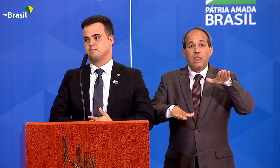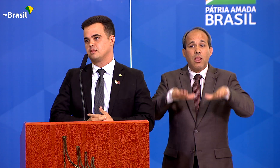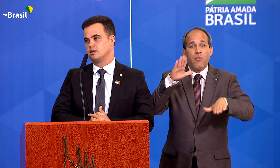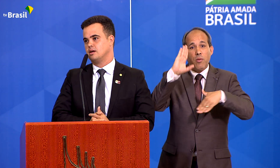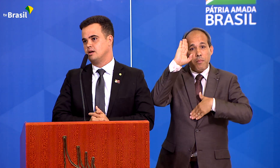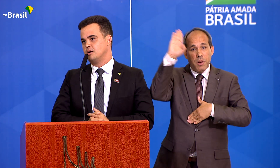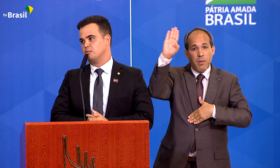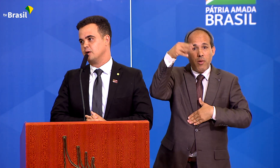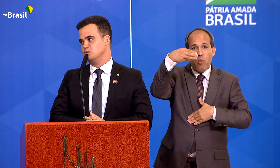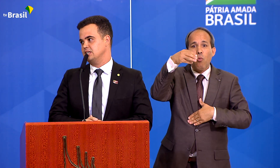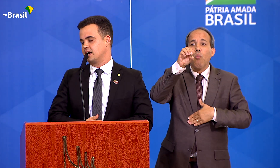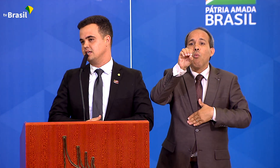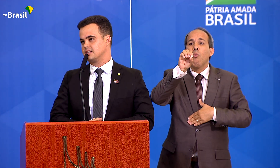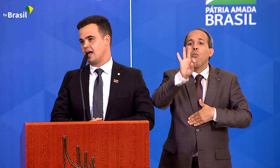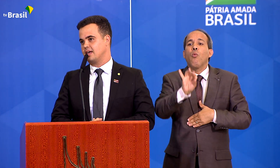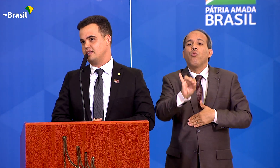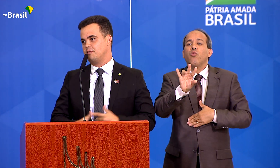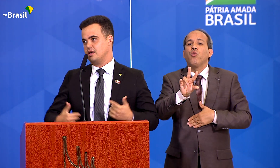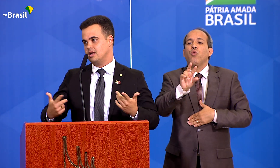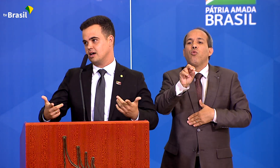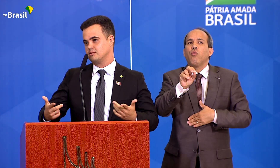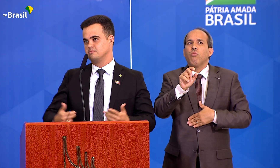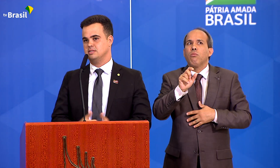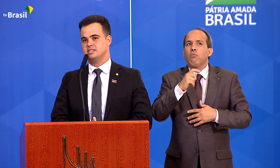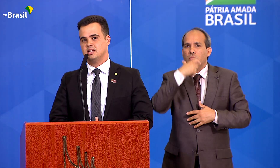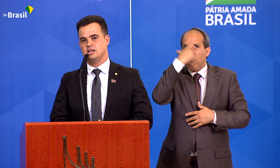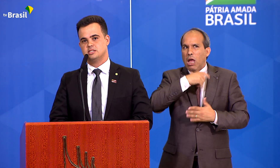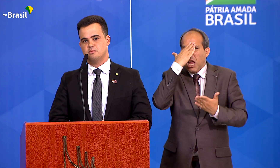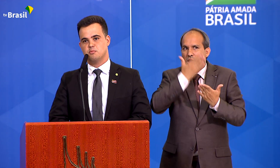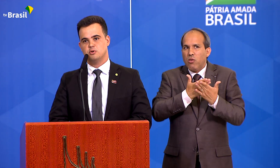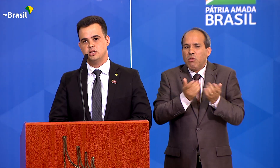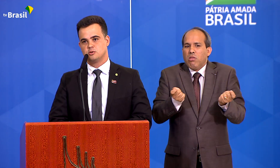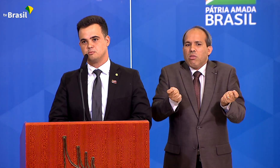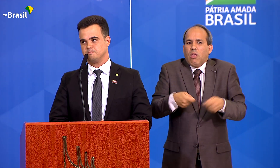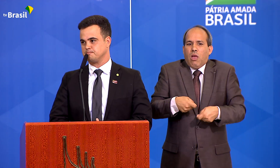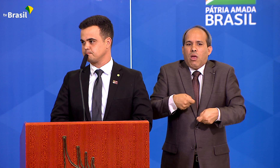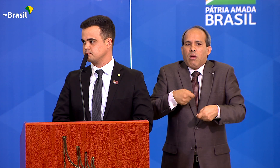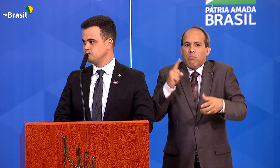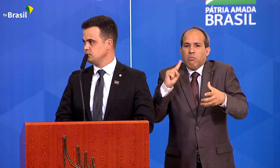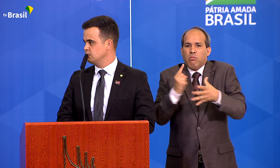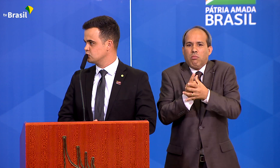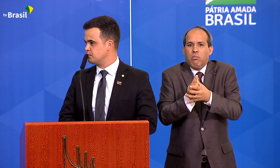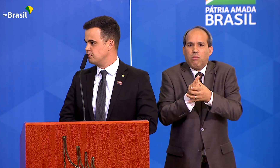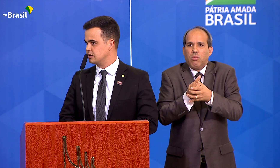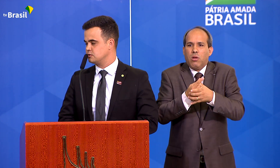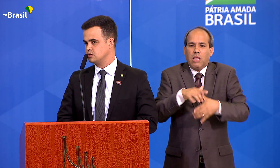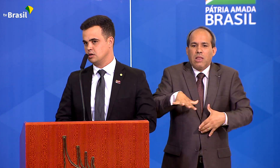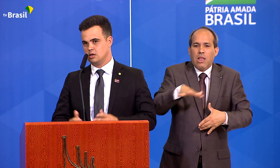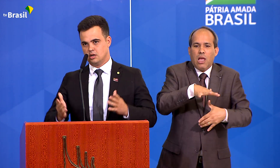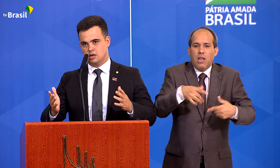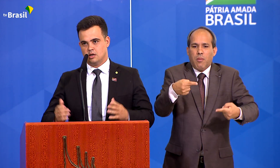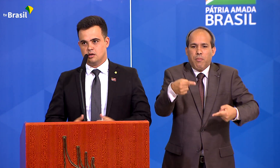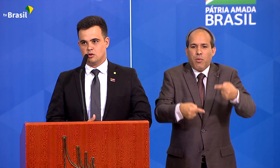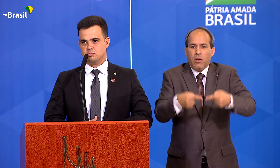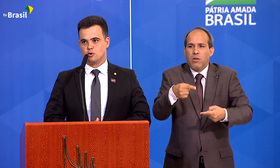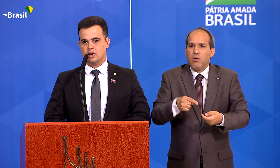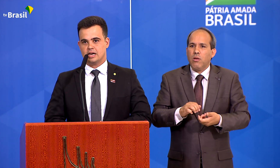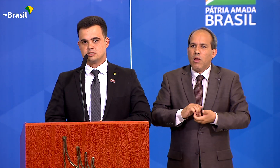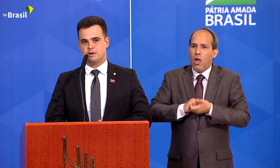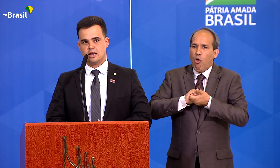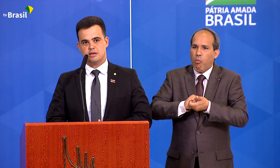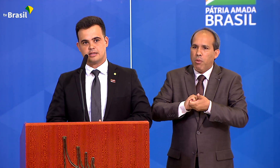o principal motivo por um dia acreditar que deveria me seria nesse meio político nos comprimentos